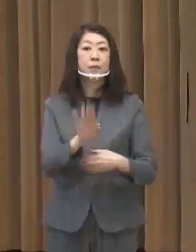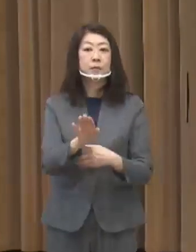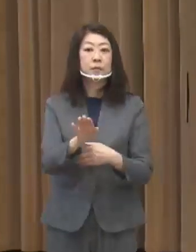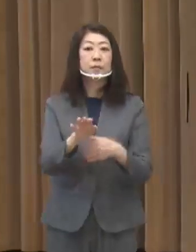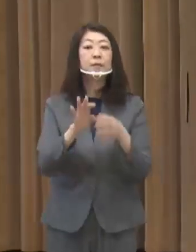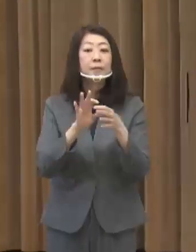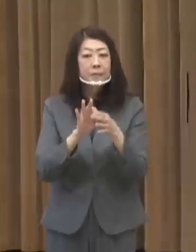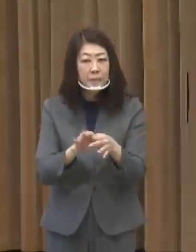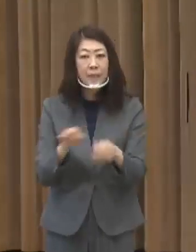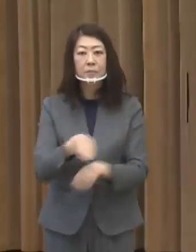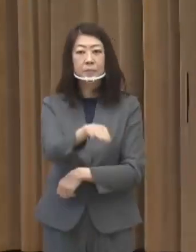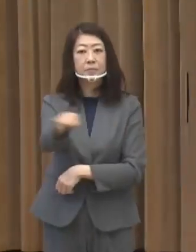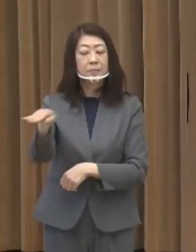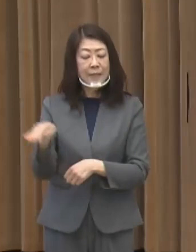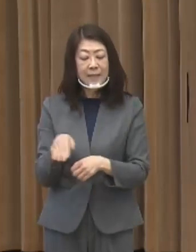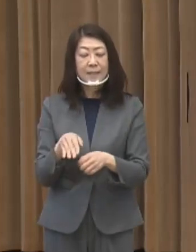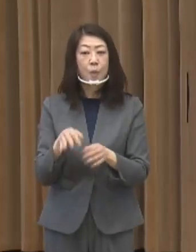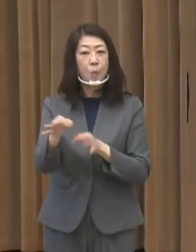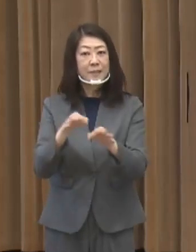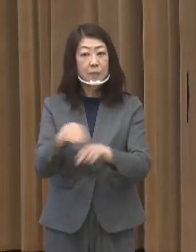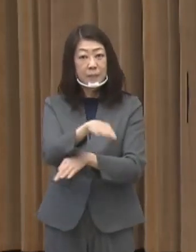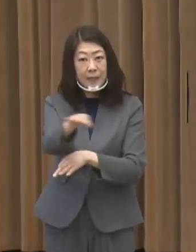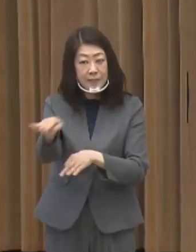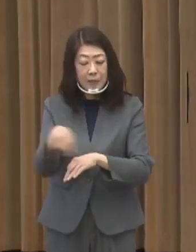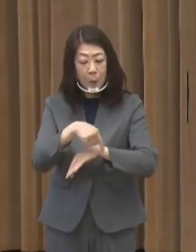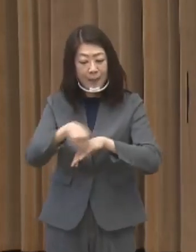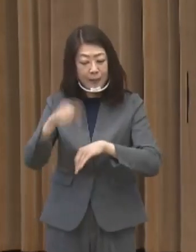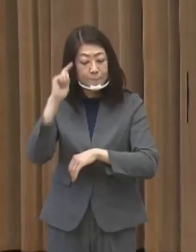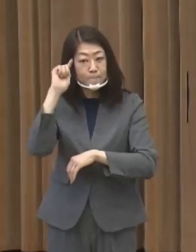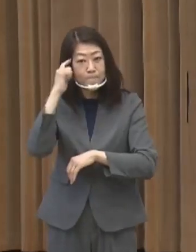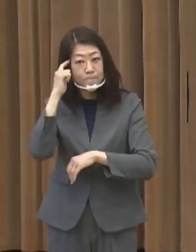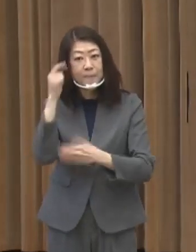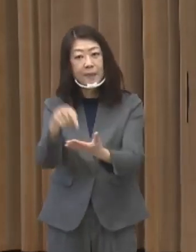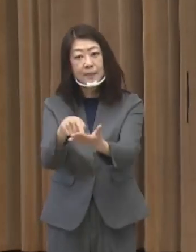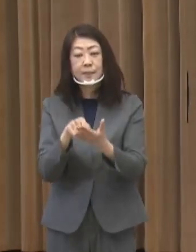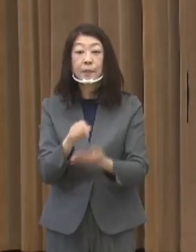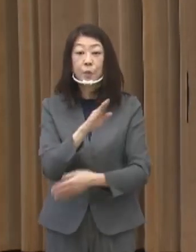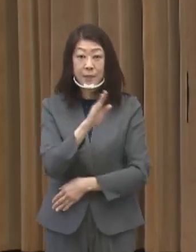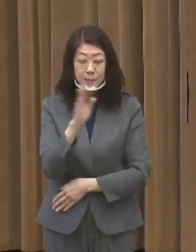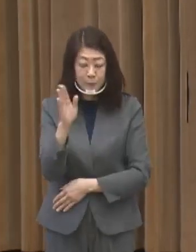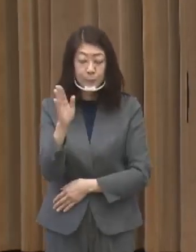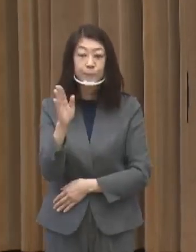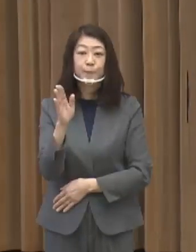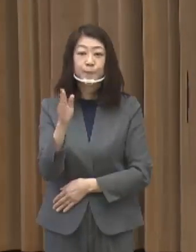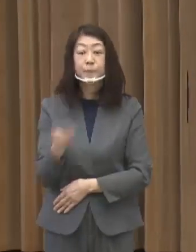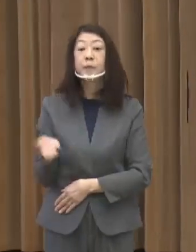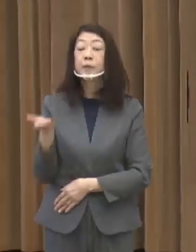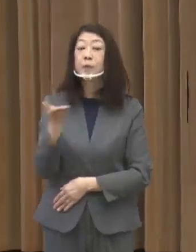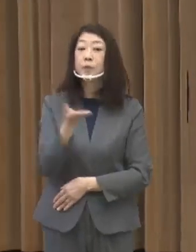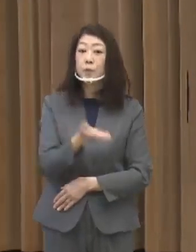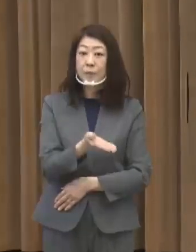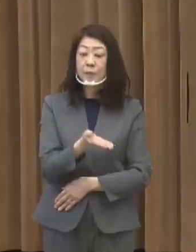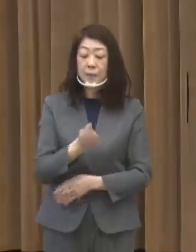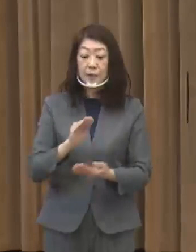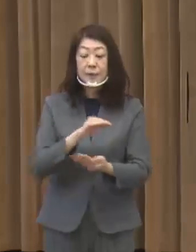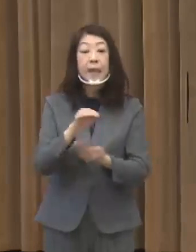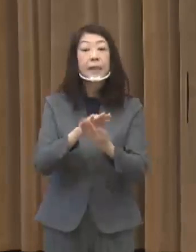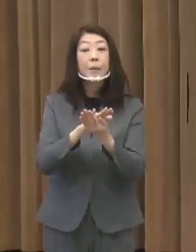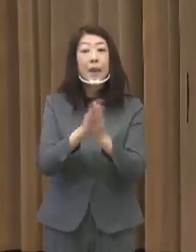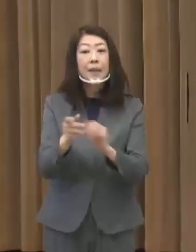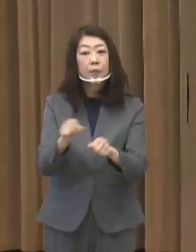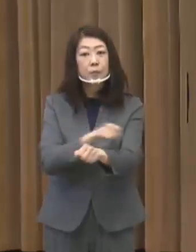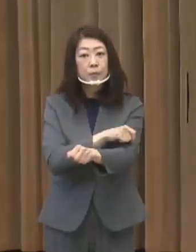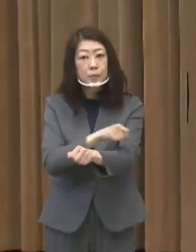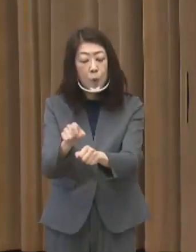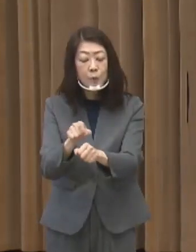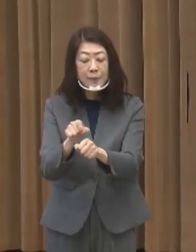業者におかれましては計画的な申請をお願いいたします。次に、本県独自の感染症防止対策支援であ